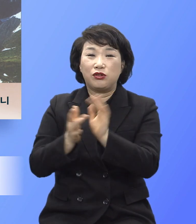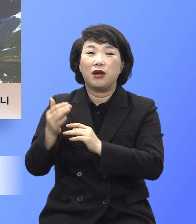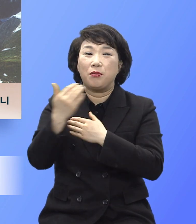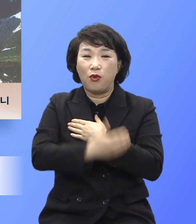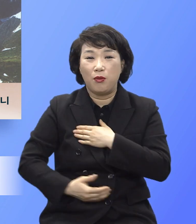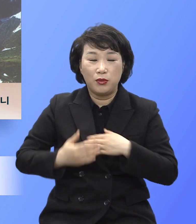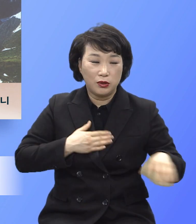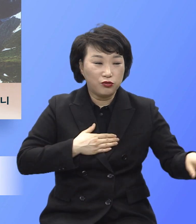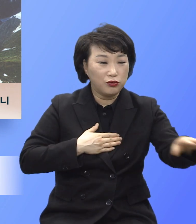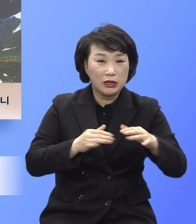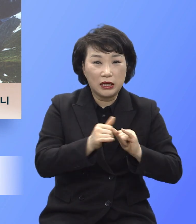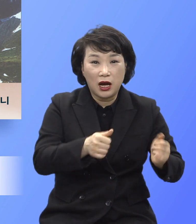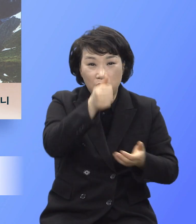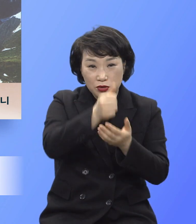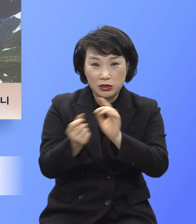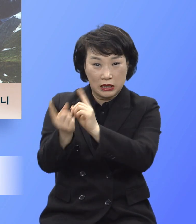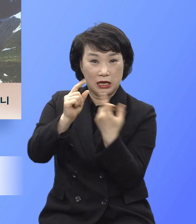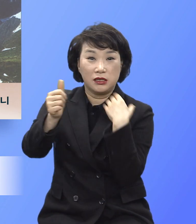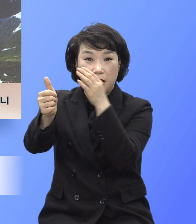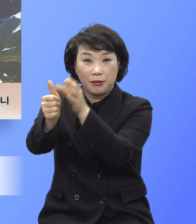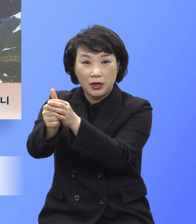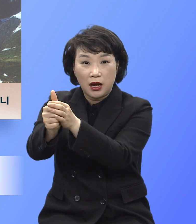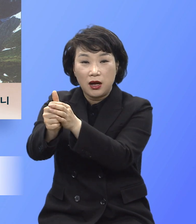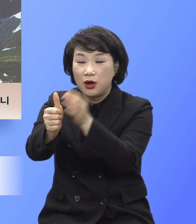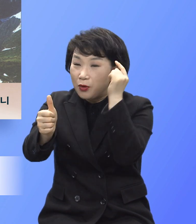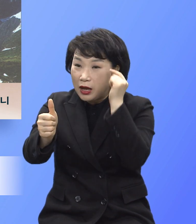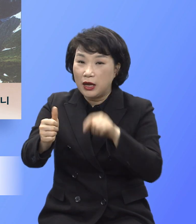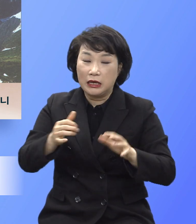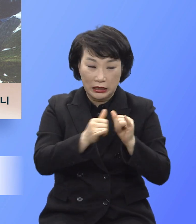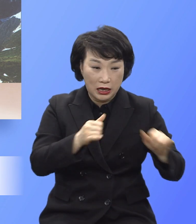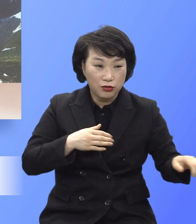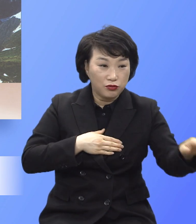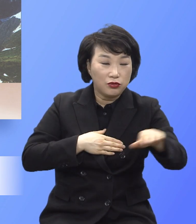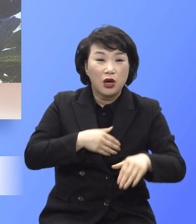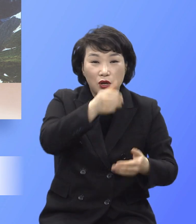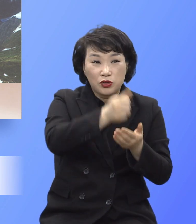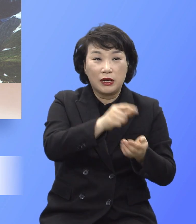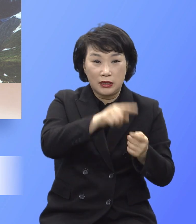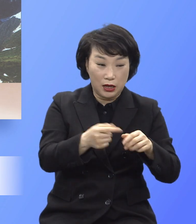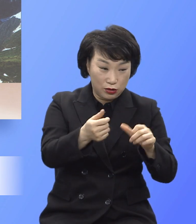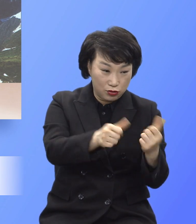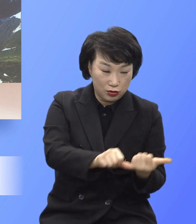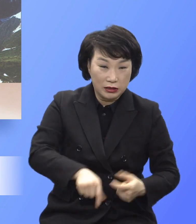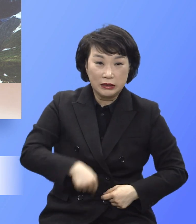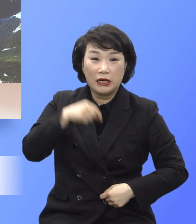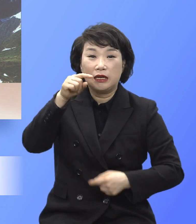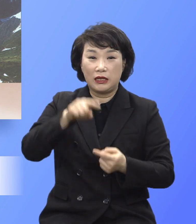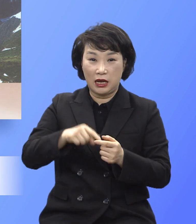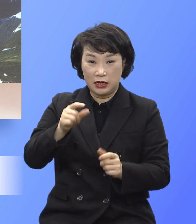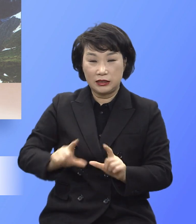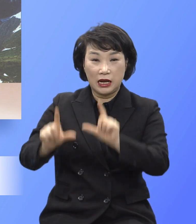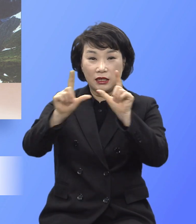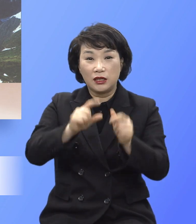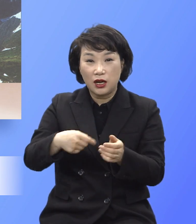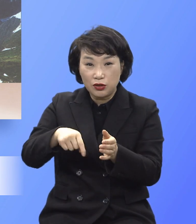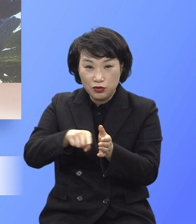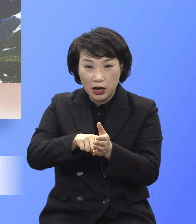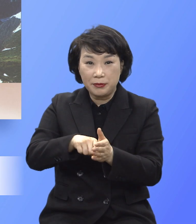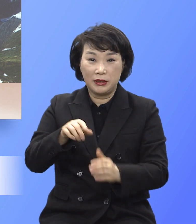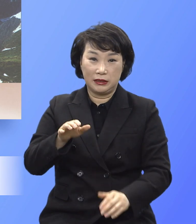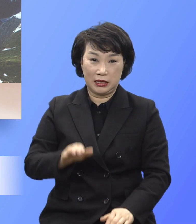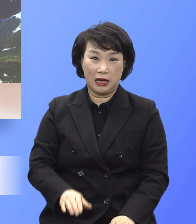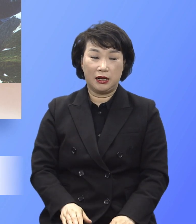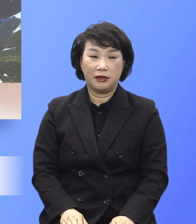담당하셨으니 이는 우리로 죄에 대하여 죽고 의에 대하여 살게 하려 하십니다.